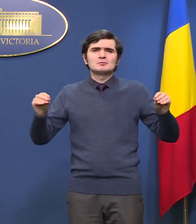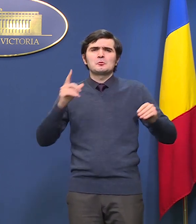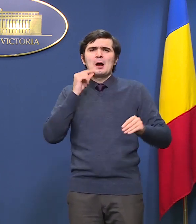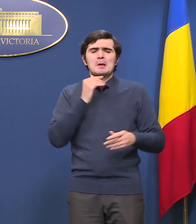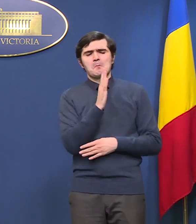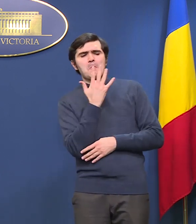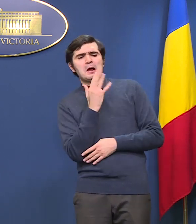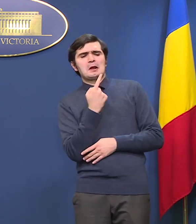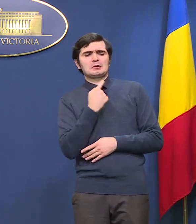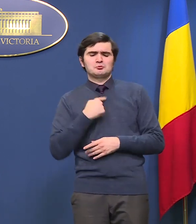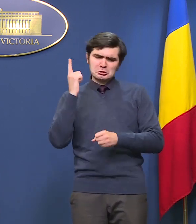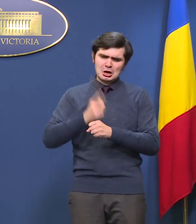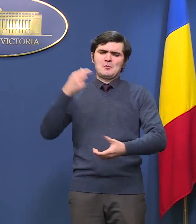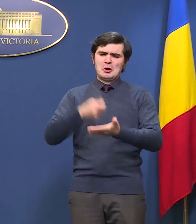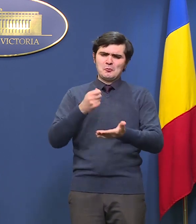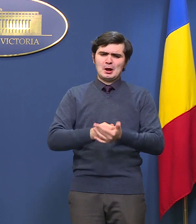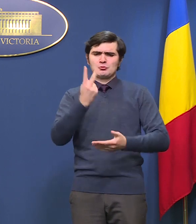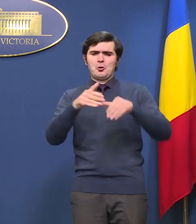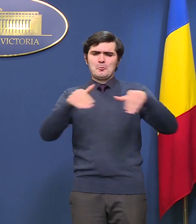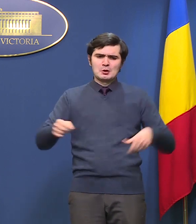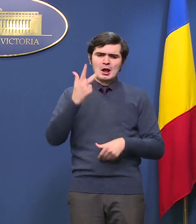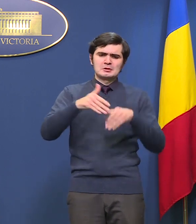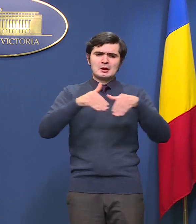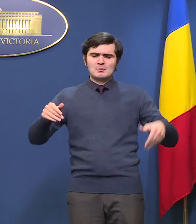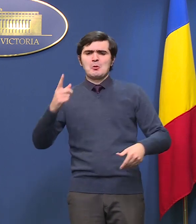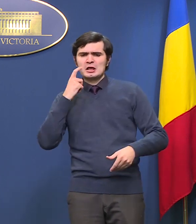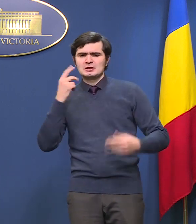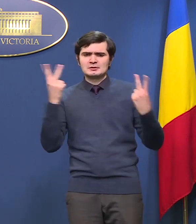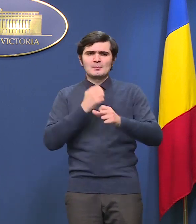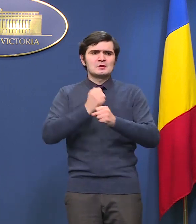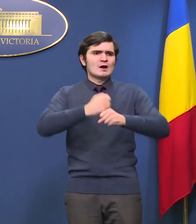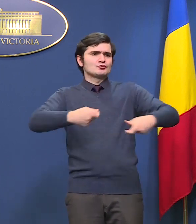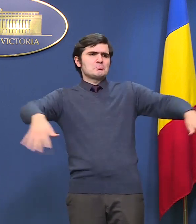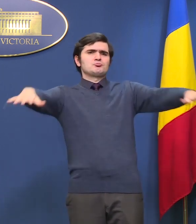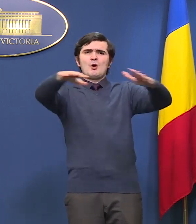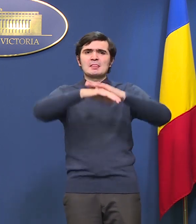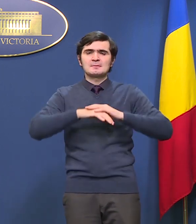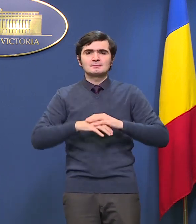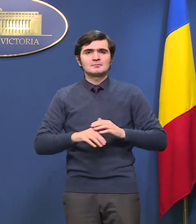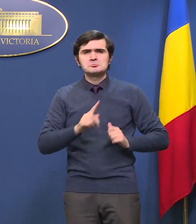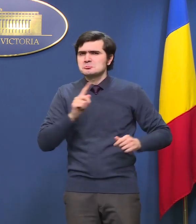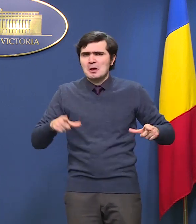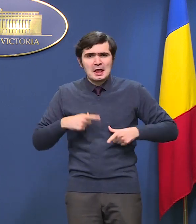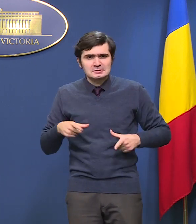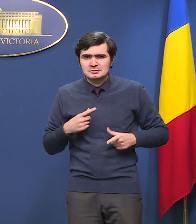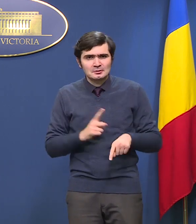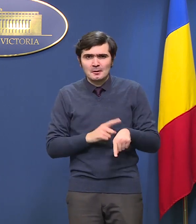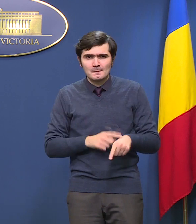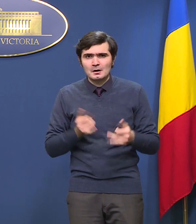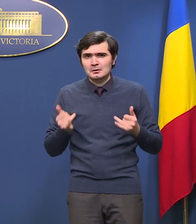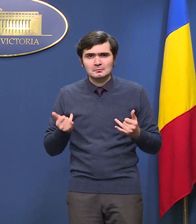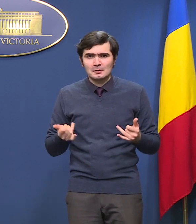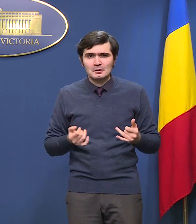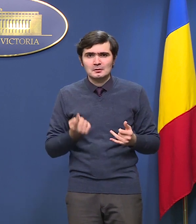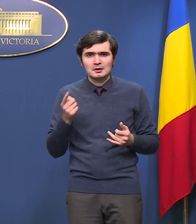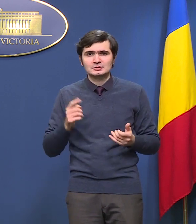părerologi care spun să achiziționăm 2 milioane, 3 milioane de testele rapide și să testăm populația. Nu există la ora actuală o astfel